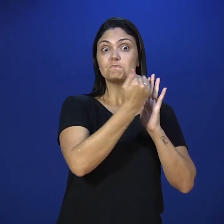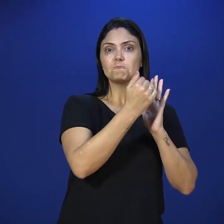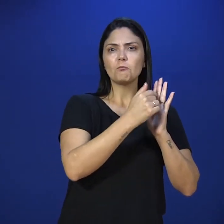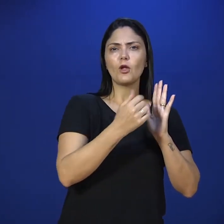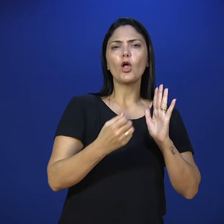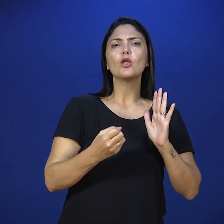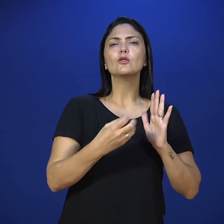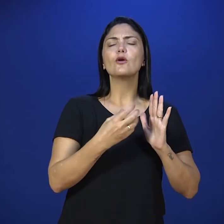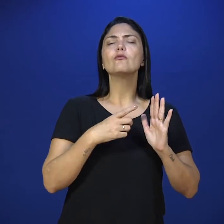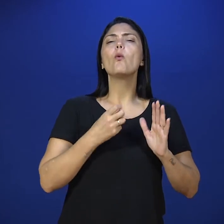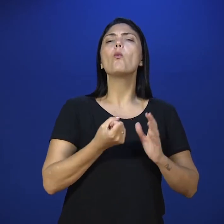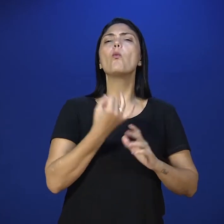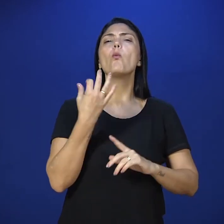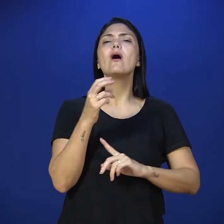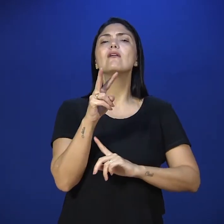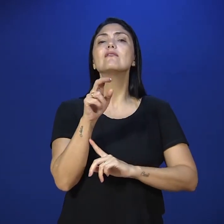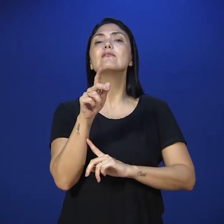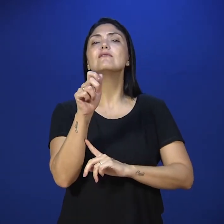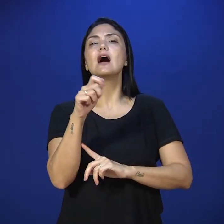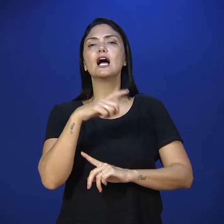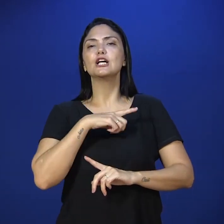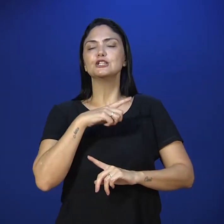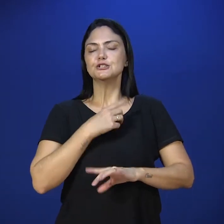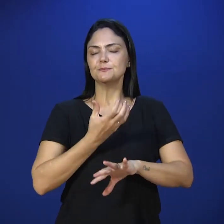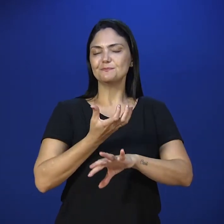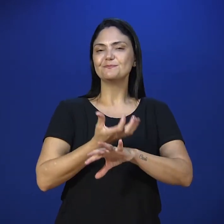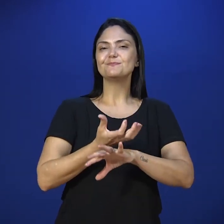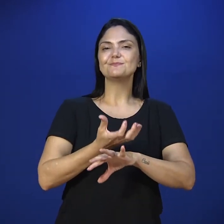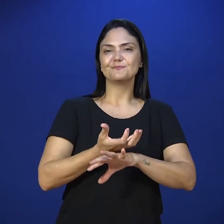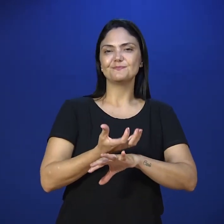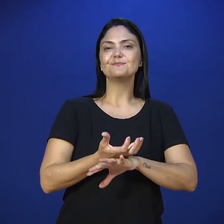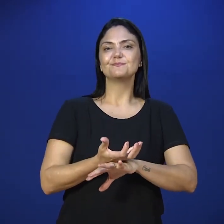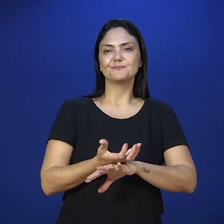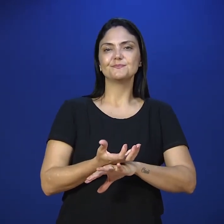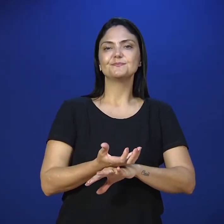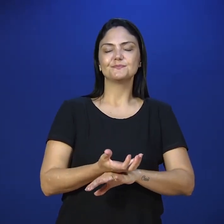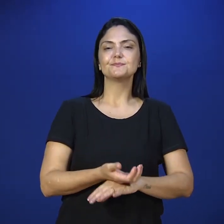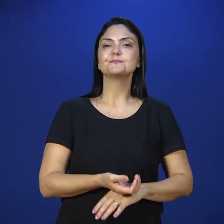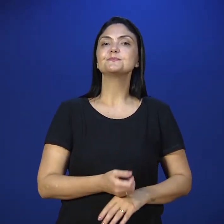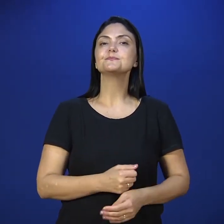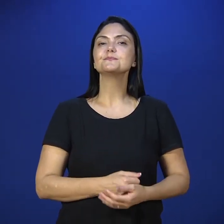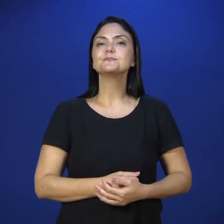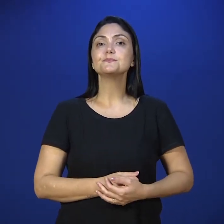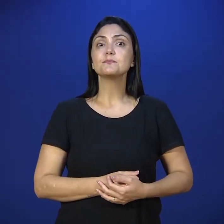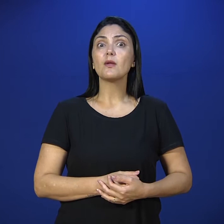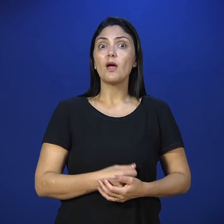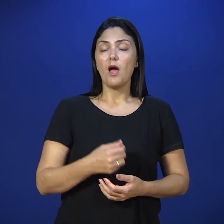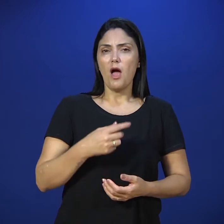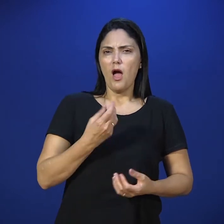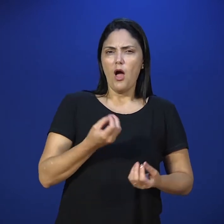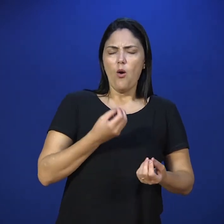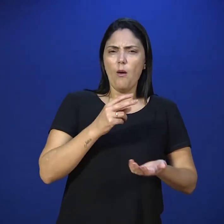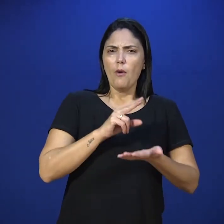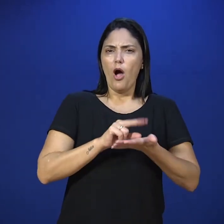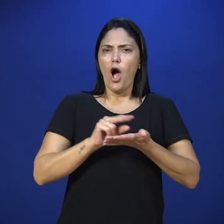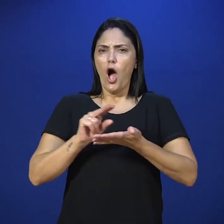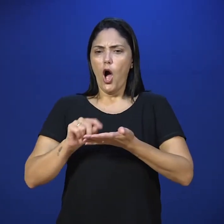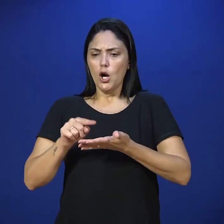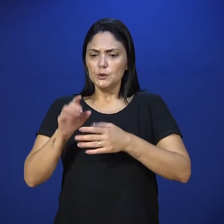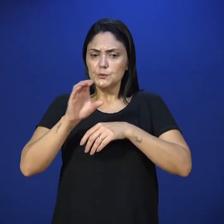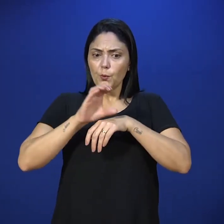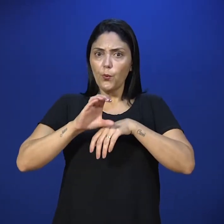novo número de vagas na forma da matriz curricular vigente. 2. O código de carreira,